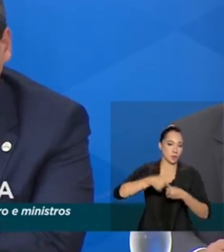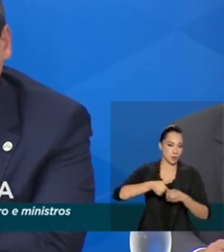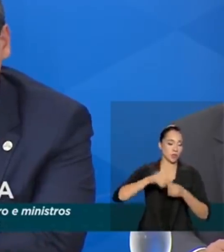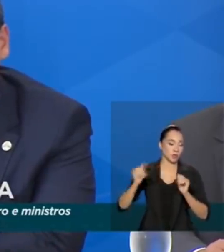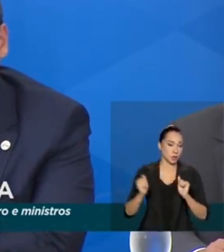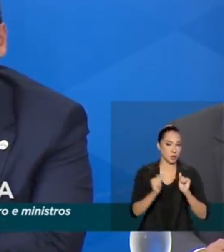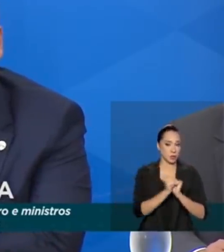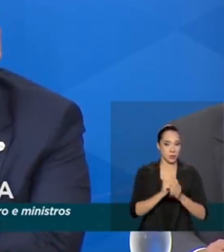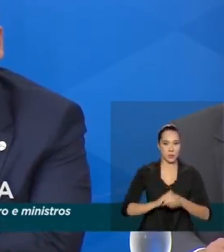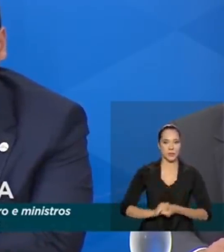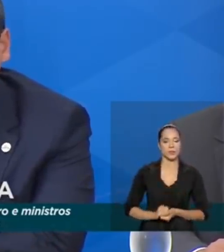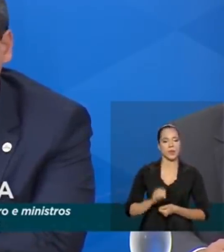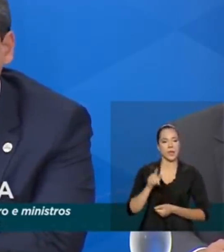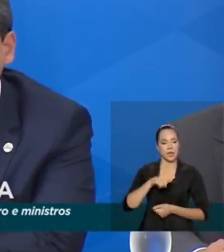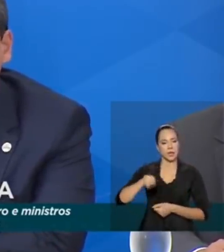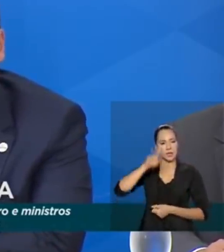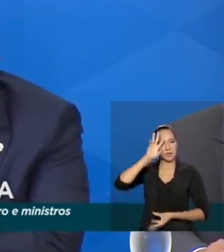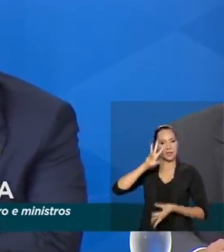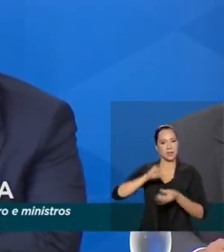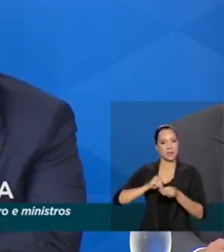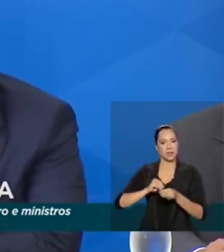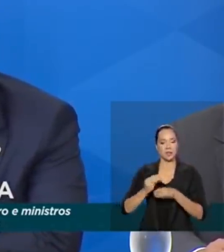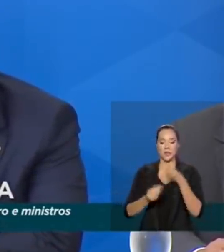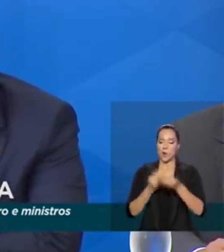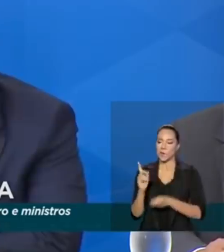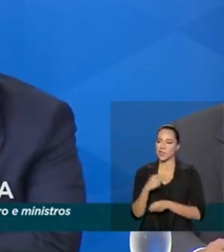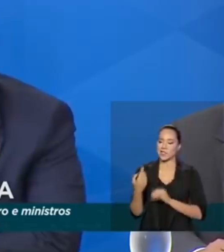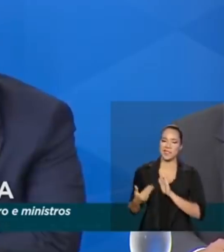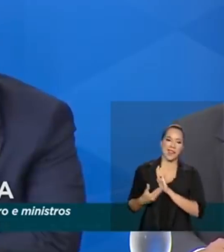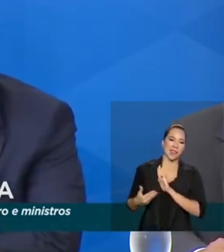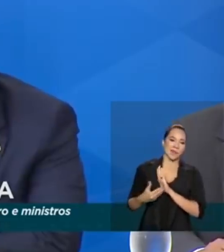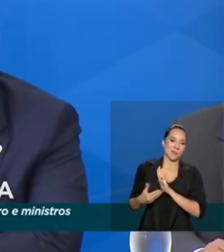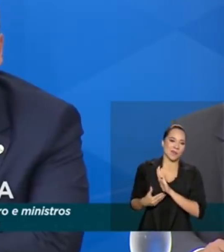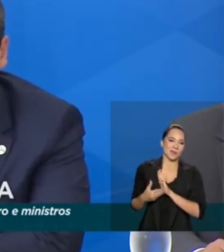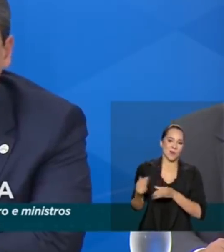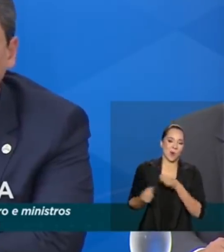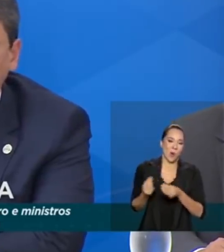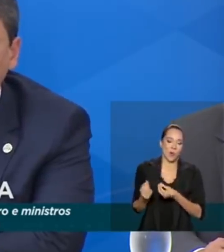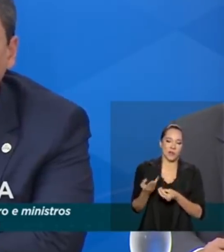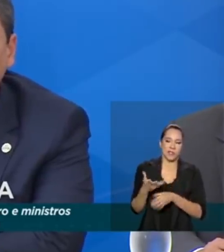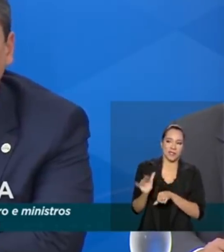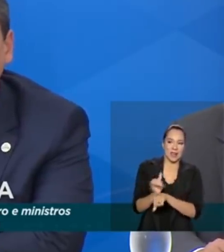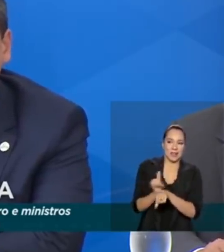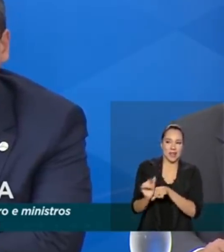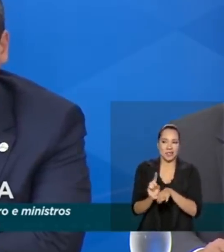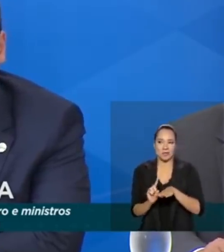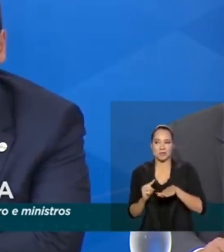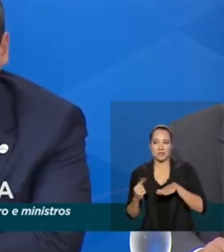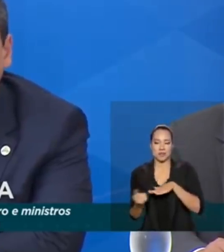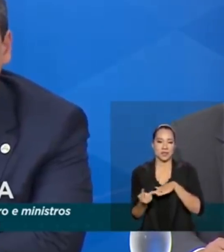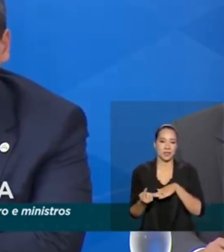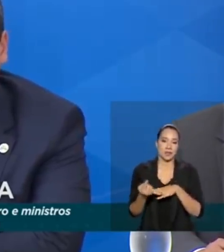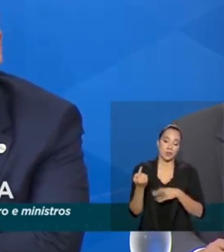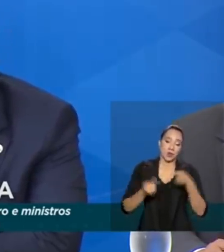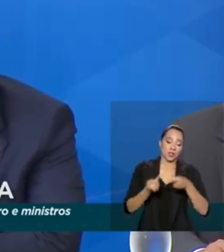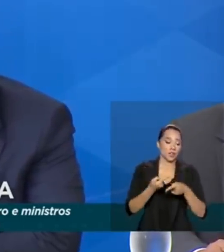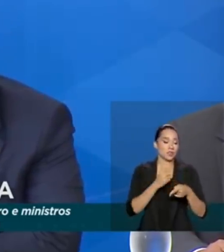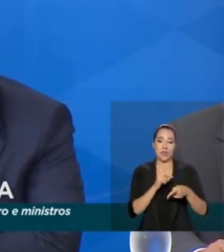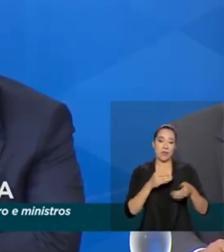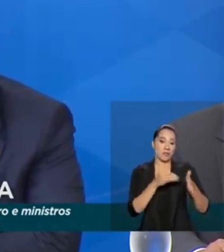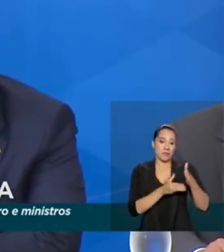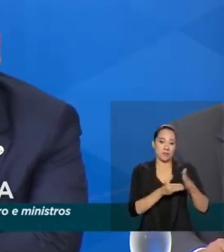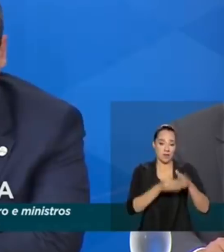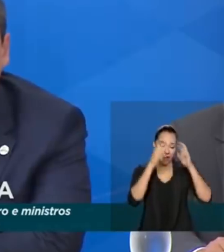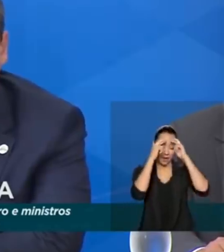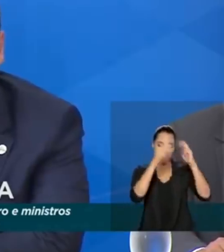e eles compreendem as nossas limitações, as condições de contorno, ou seja, a política de não intervenção, o respeito aos